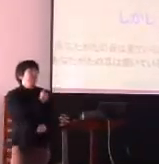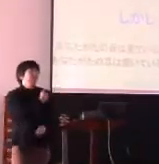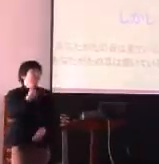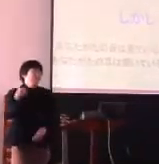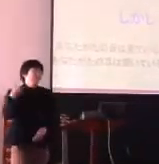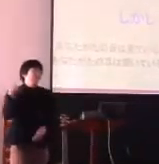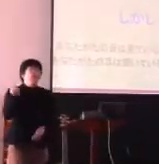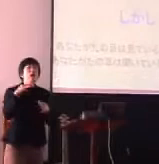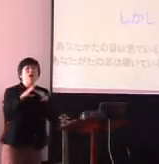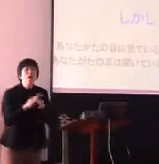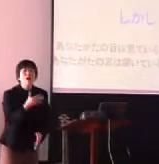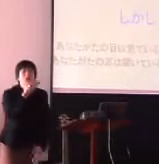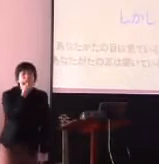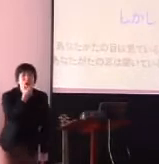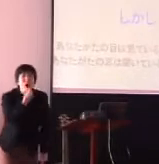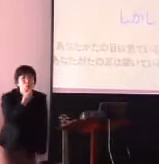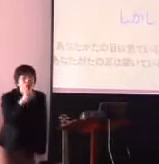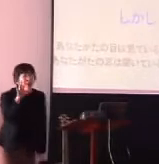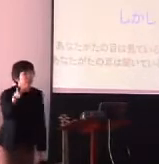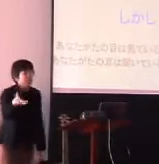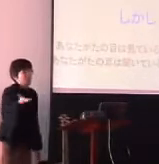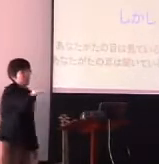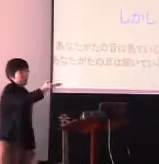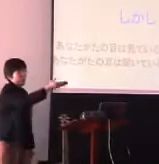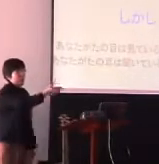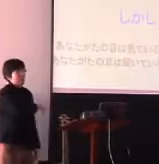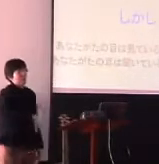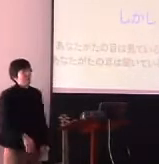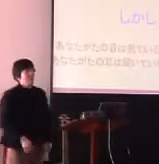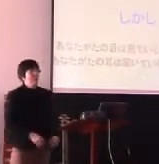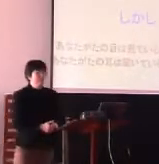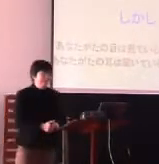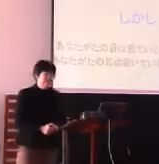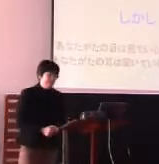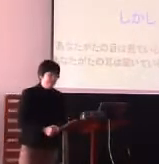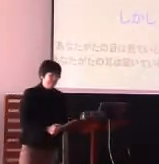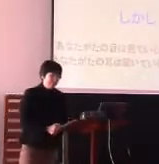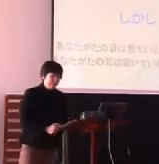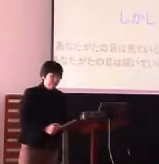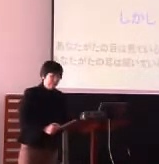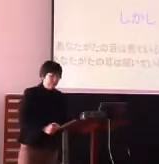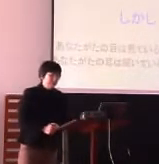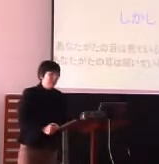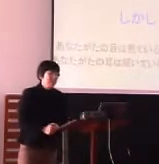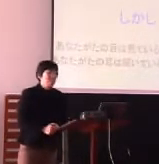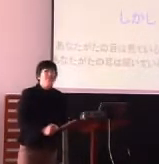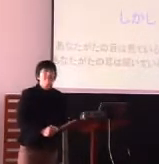。心の内にいっぱい御言葉が蓄えられていくのです